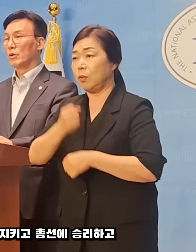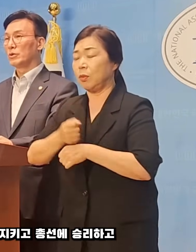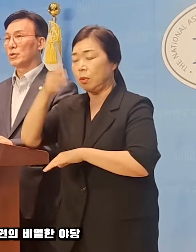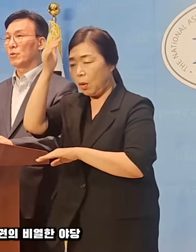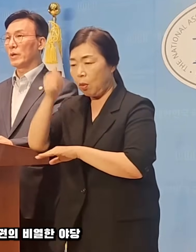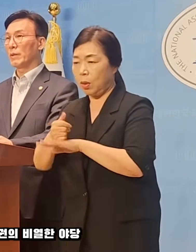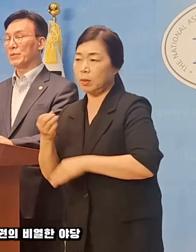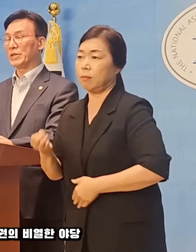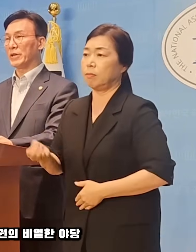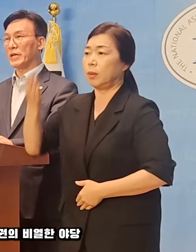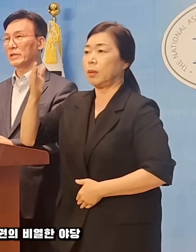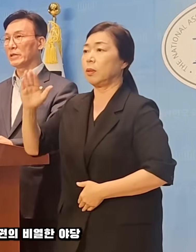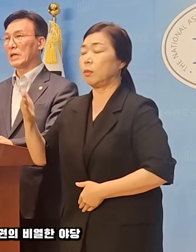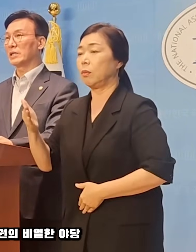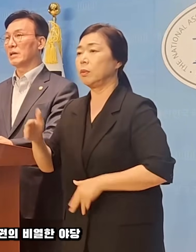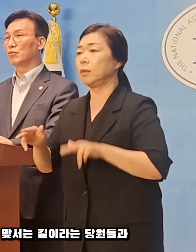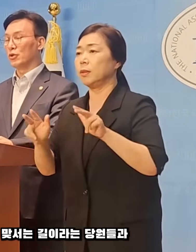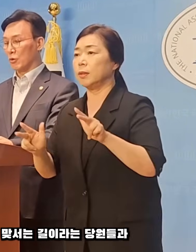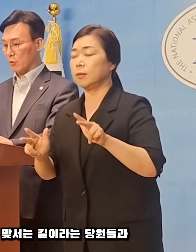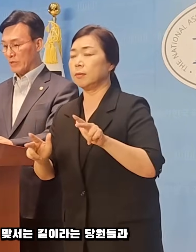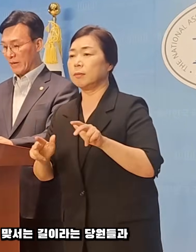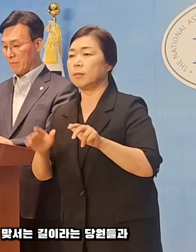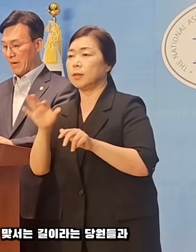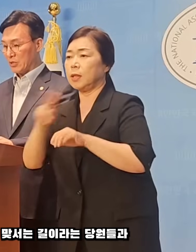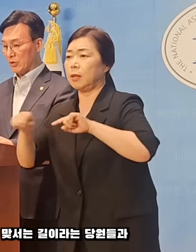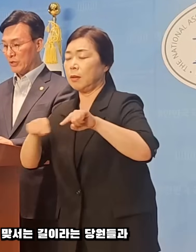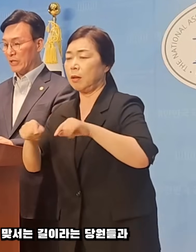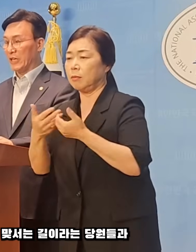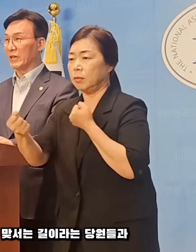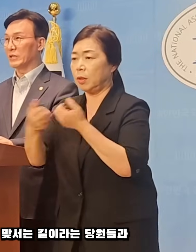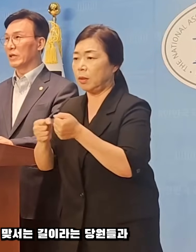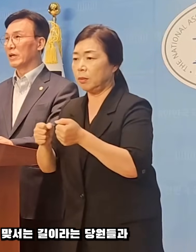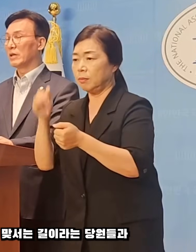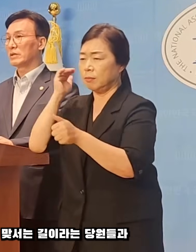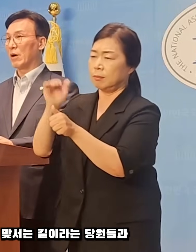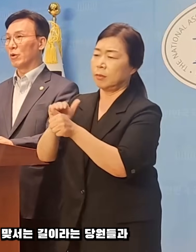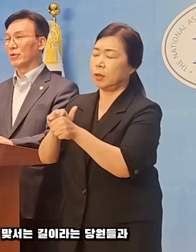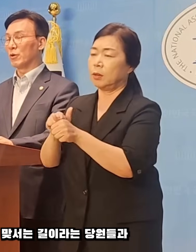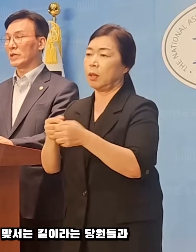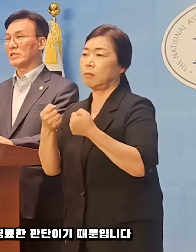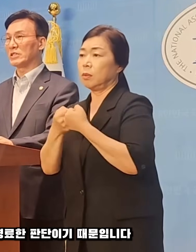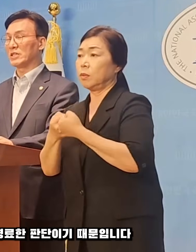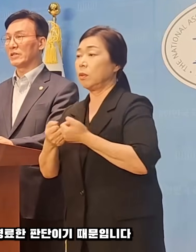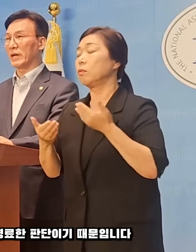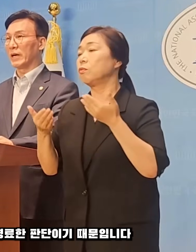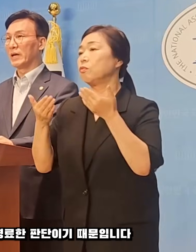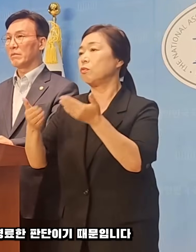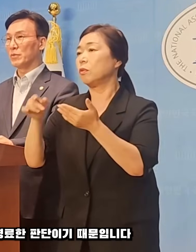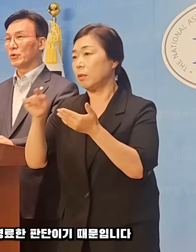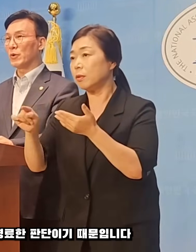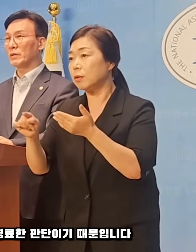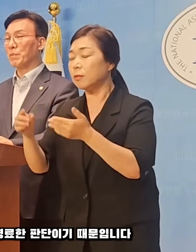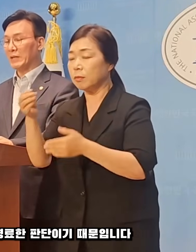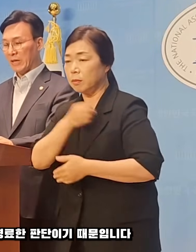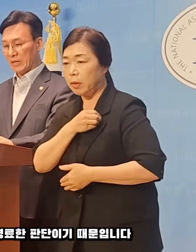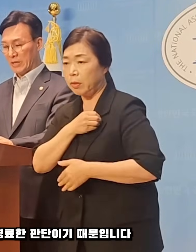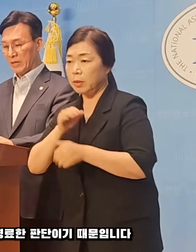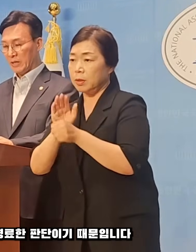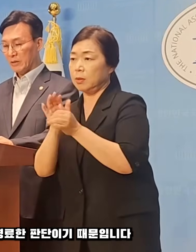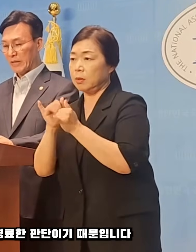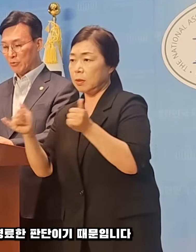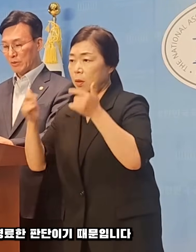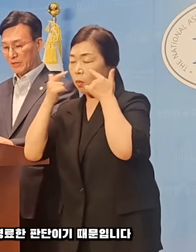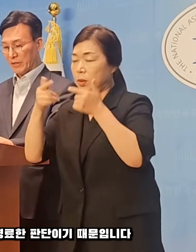승리하고 정권의 비열한 야당 분열 공작에 맞서는 길이라는 당원들과 지지자들의 명료한